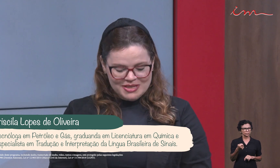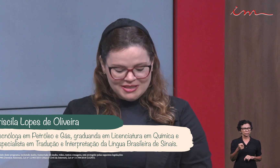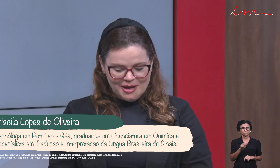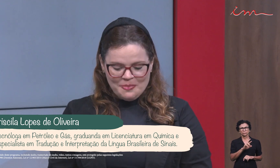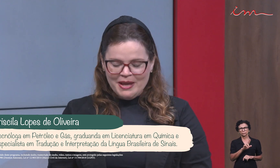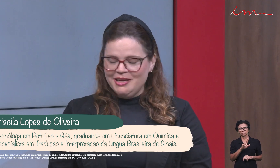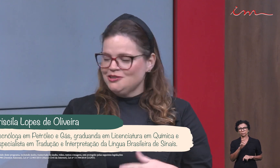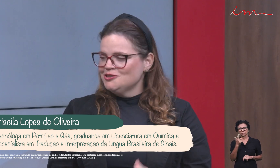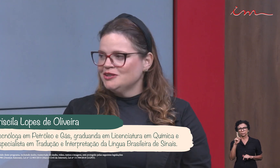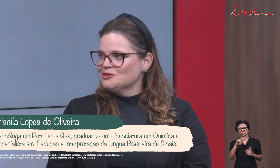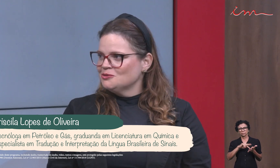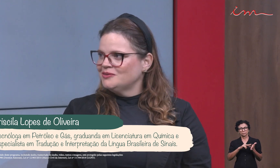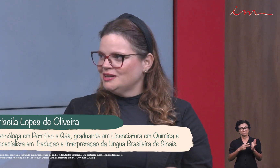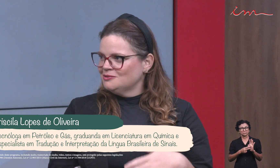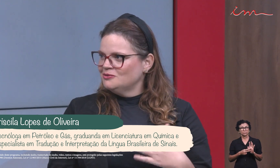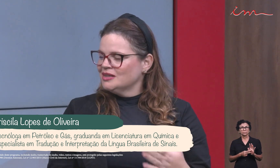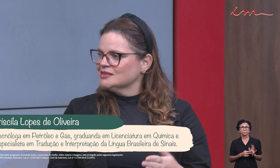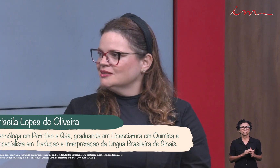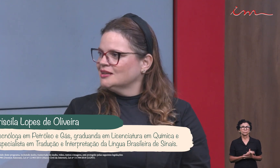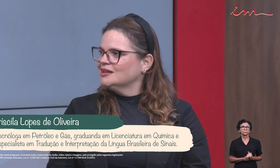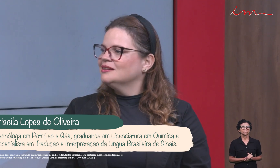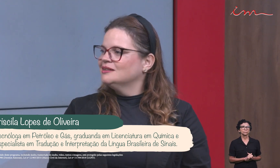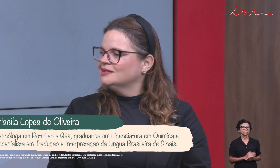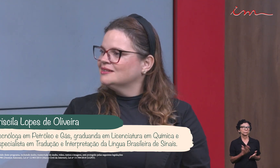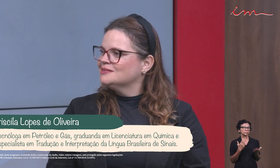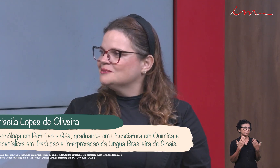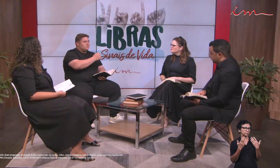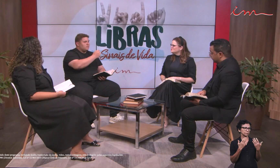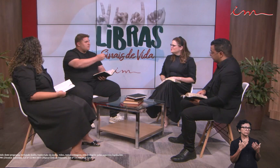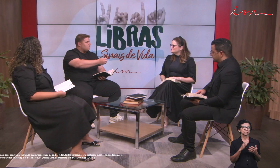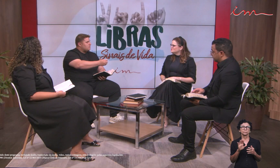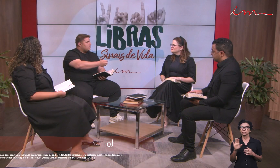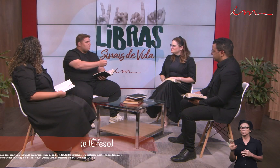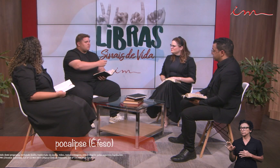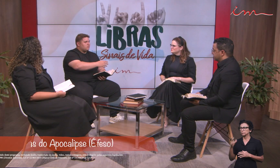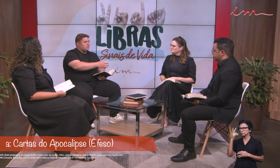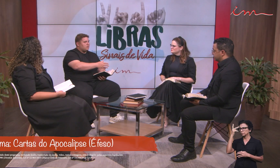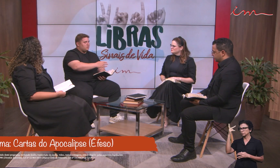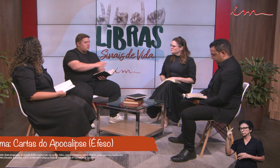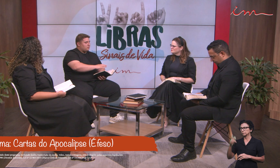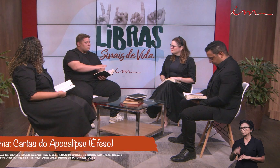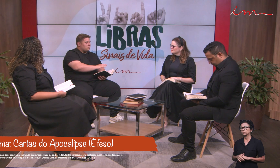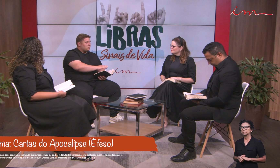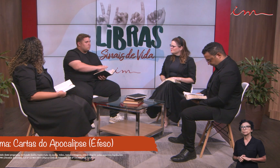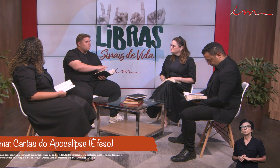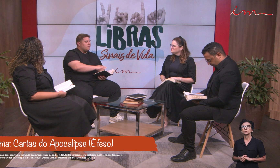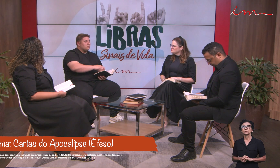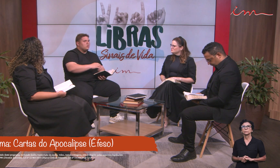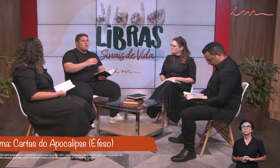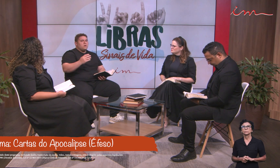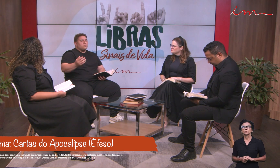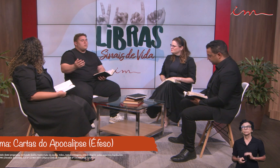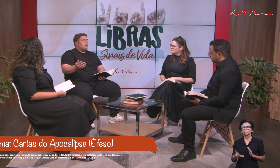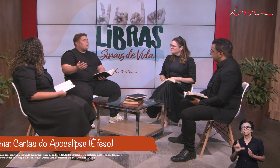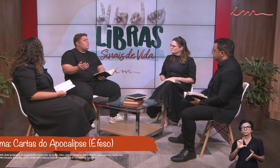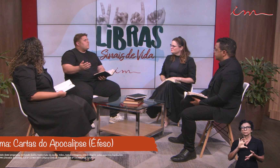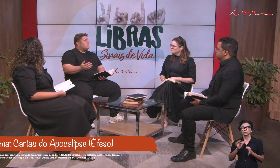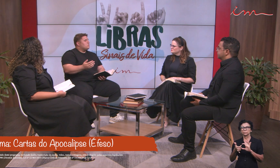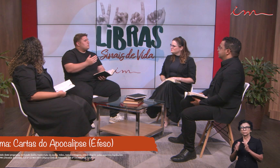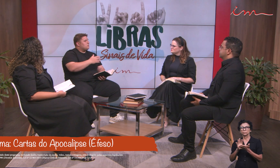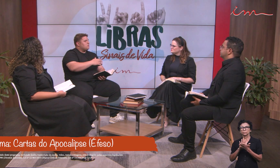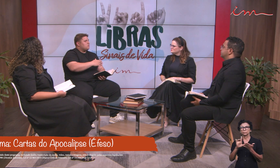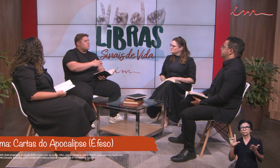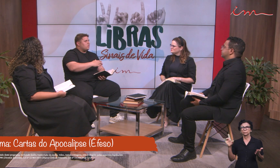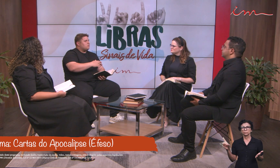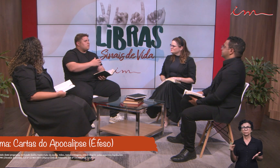vou Sim. começar e a gente vai conversando aqui. E aí, Priscila, antes da gente entrar no contexto bíblico, o que a Amabile